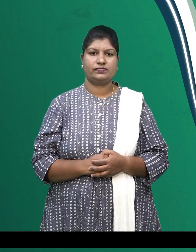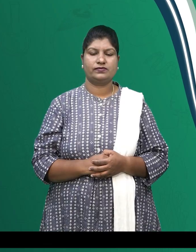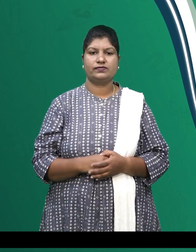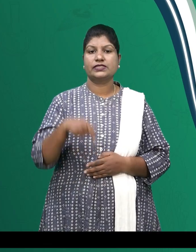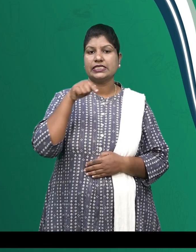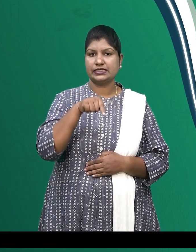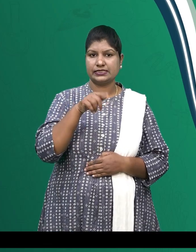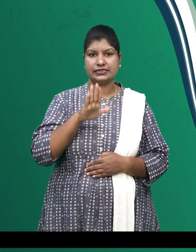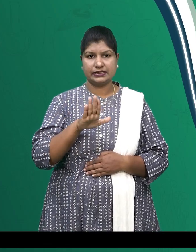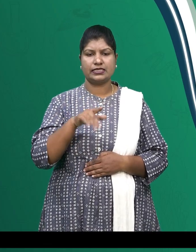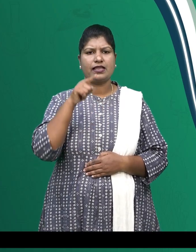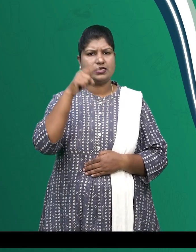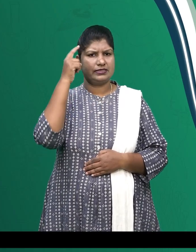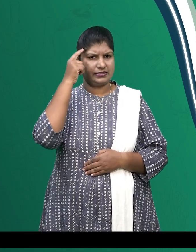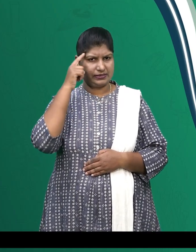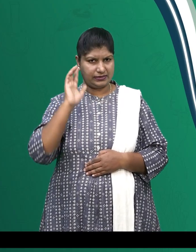यह माना जाता है कि